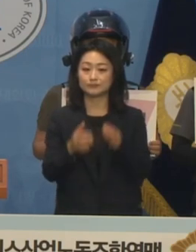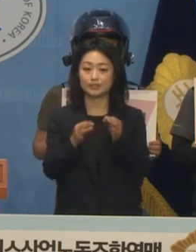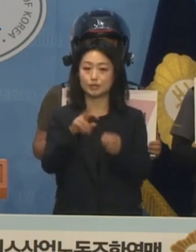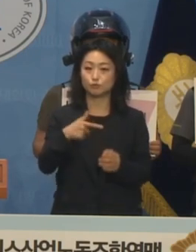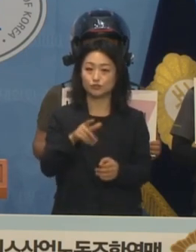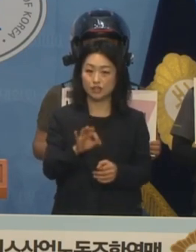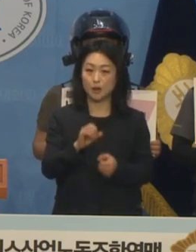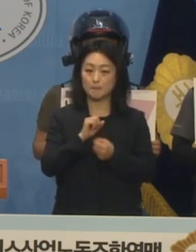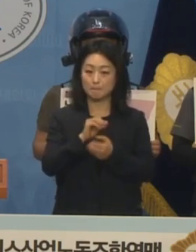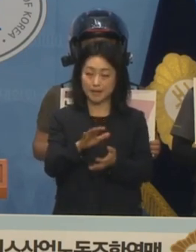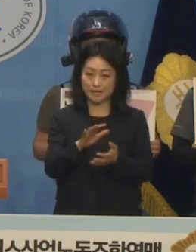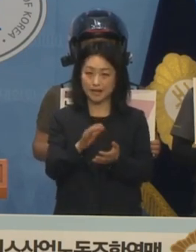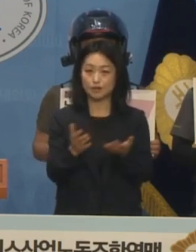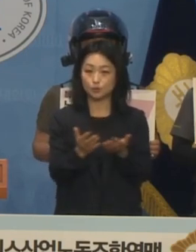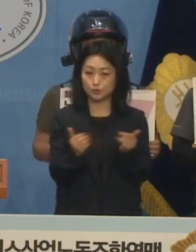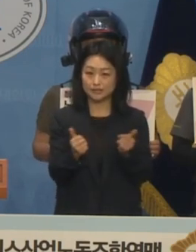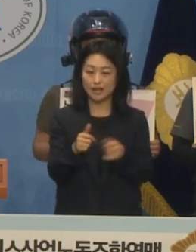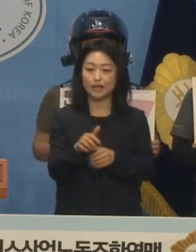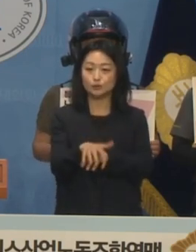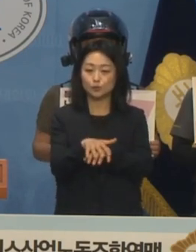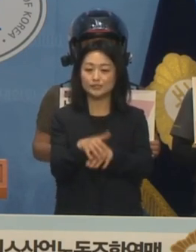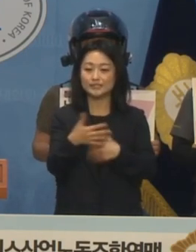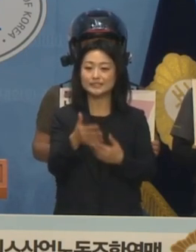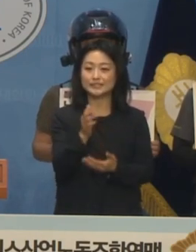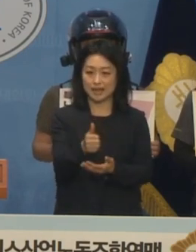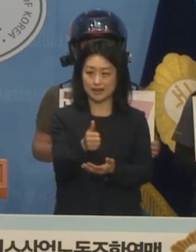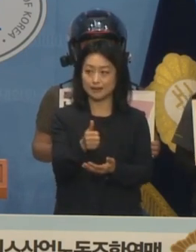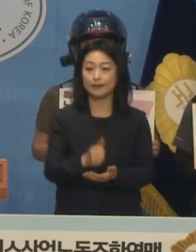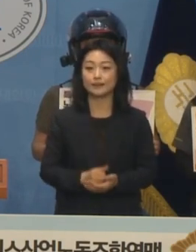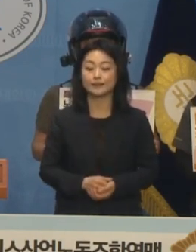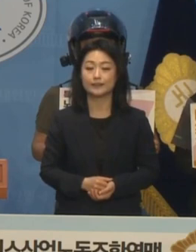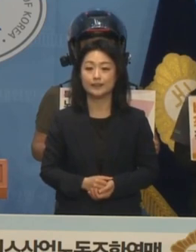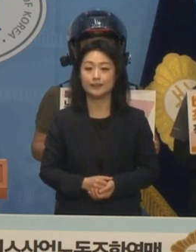김문성 배달 플랫폼 노조 조직실장님 오셨습니다.